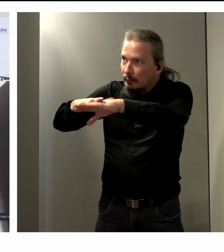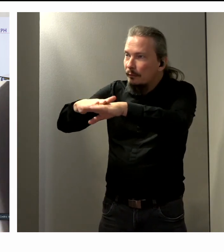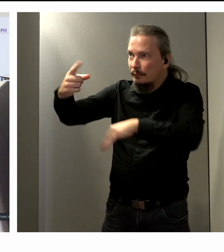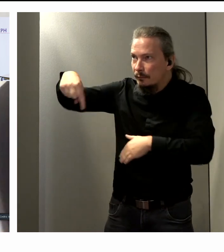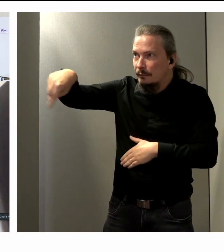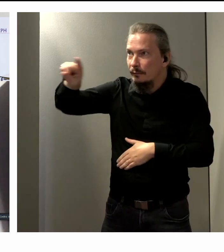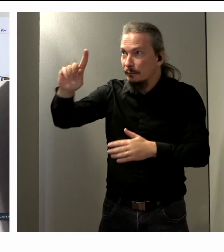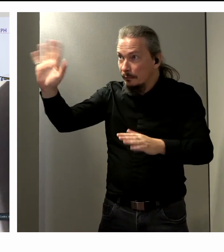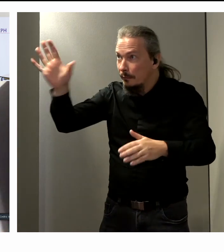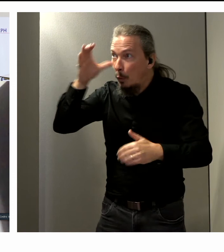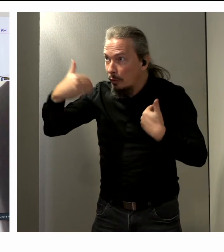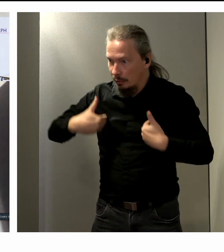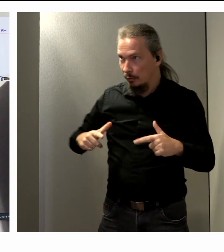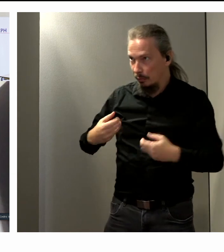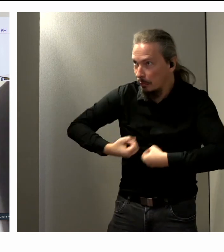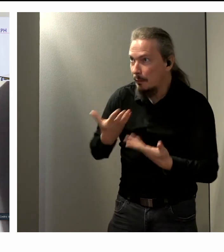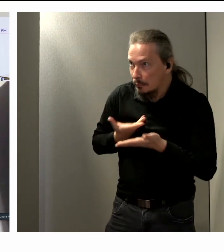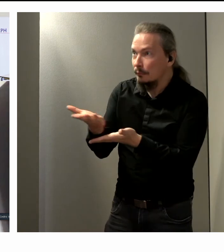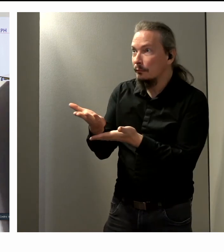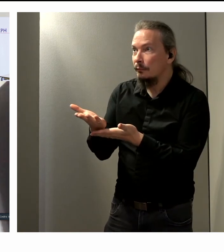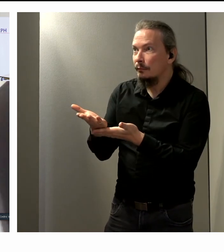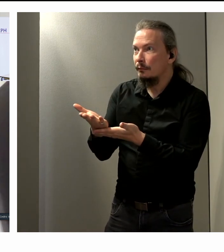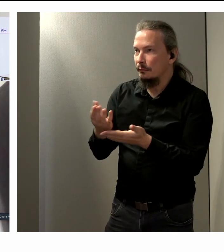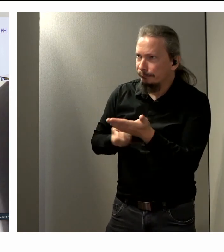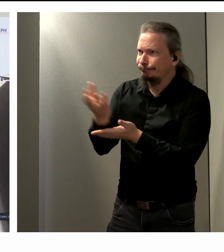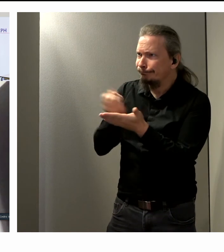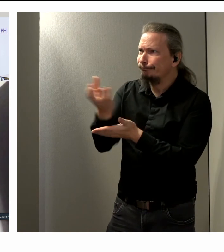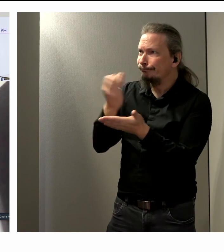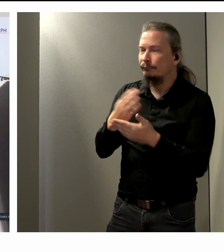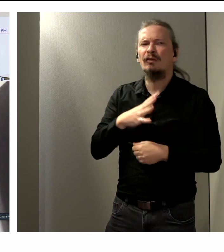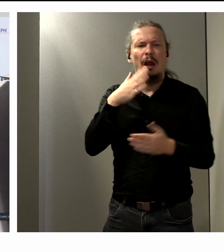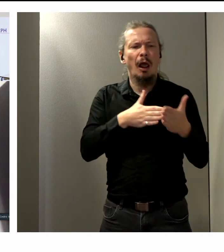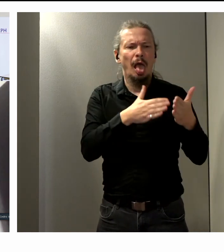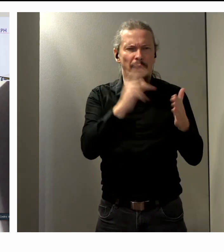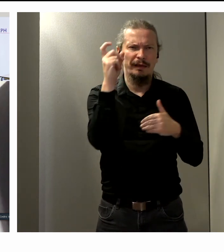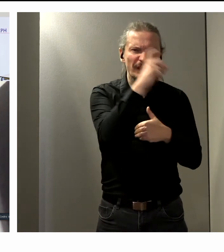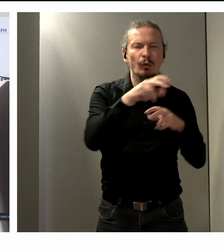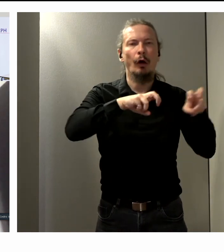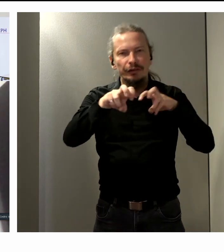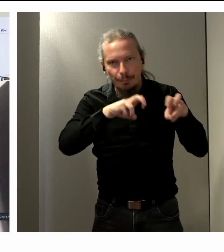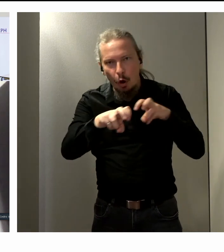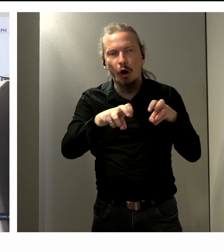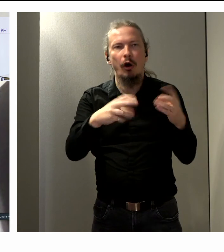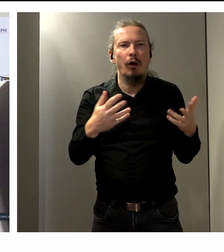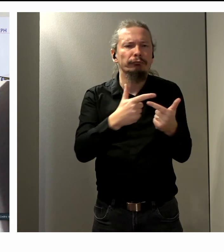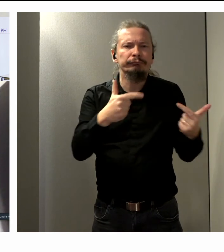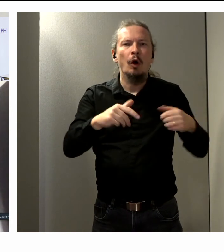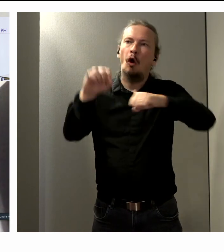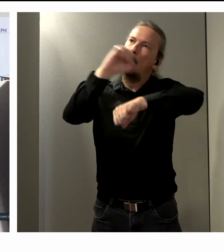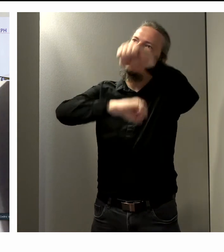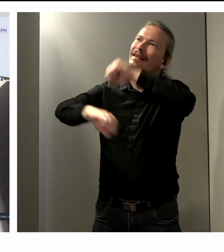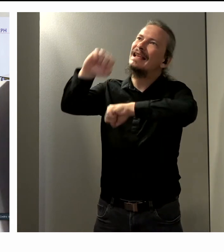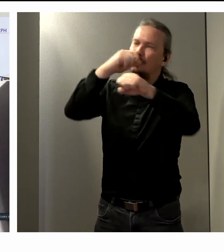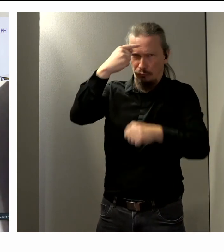évoluer à travers la prise de parole, en faisant remonter les difficultés, que ce soit des difficultés de transport, en donnant son avis sur